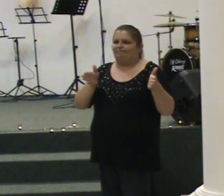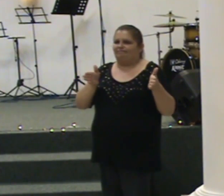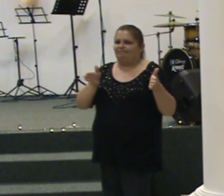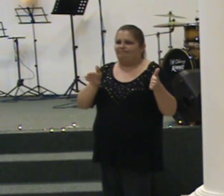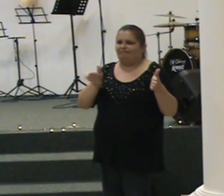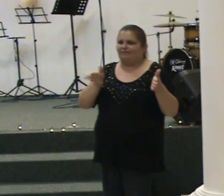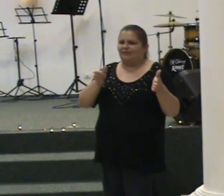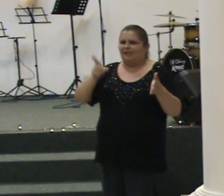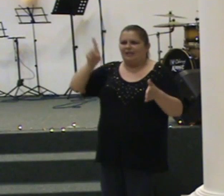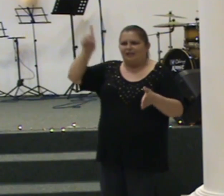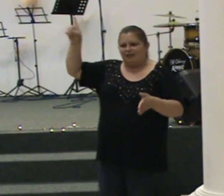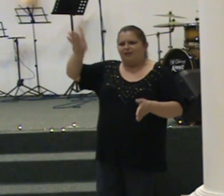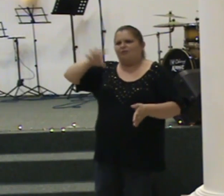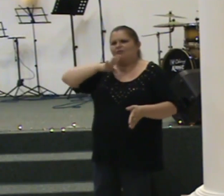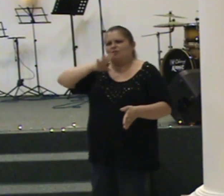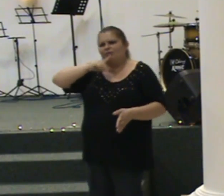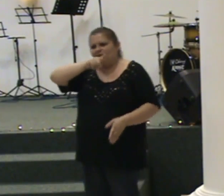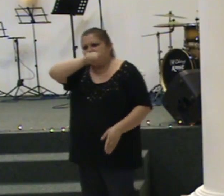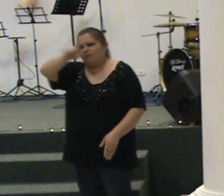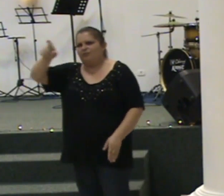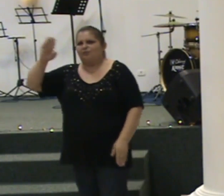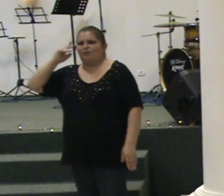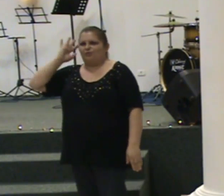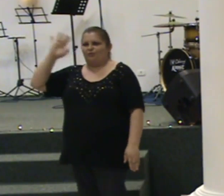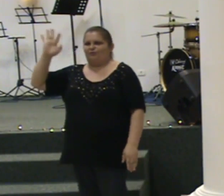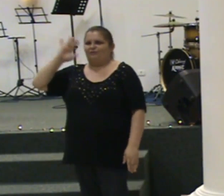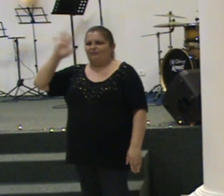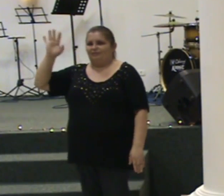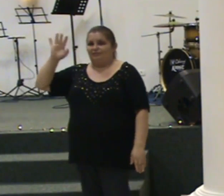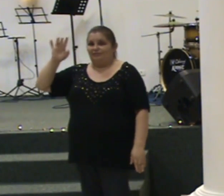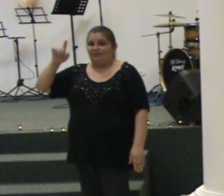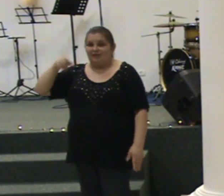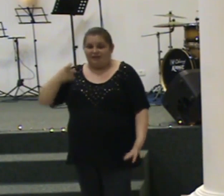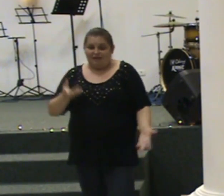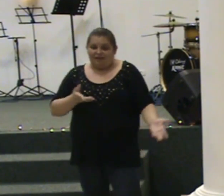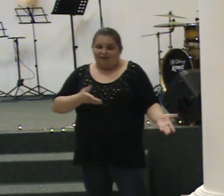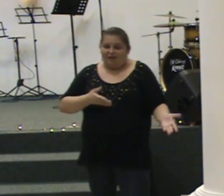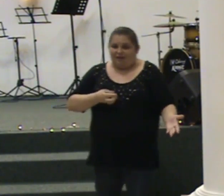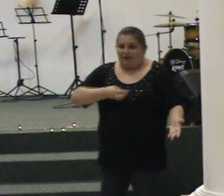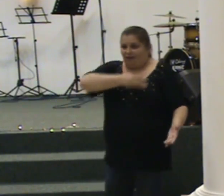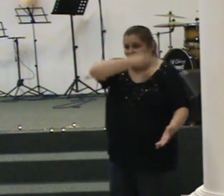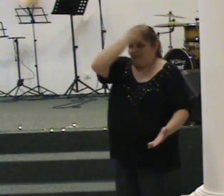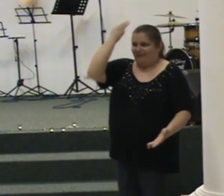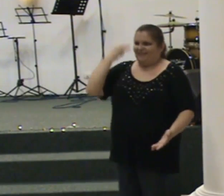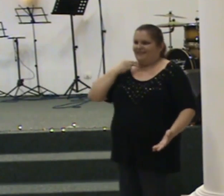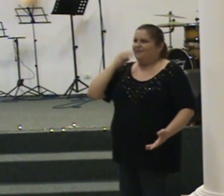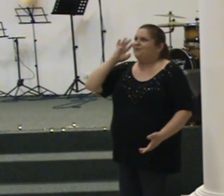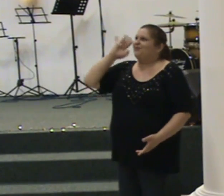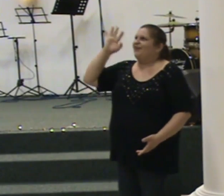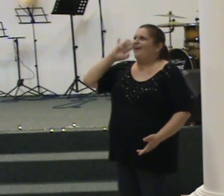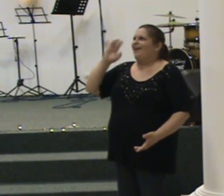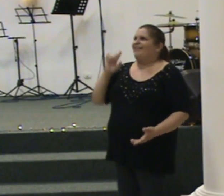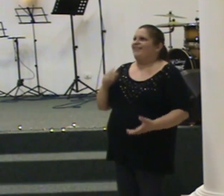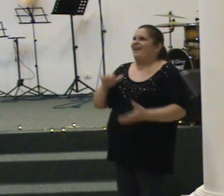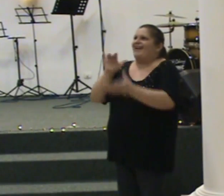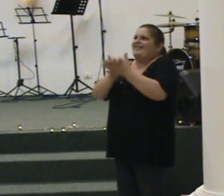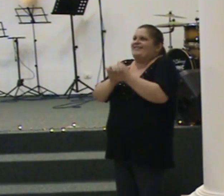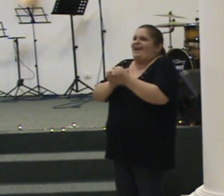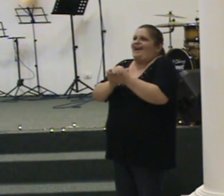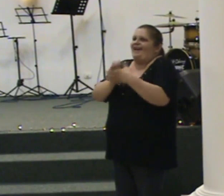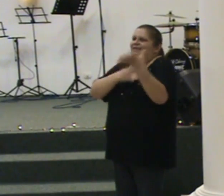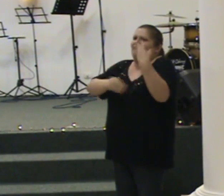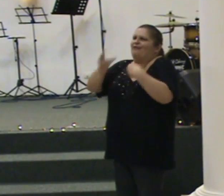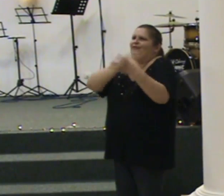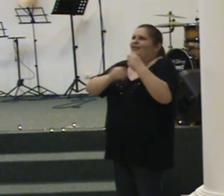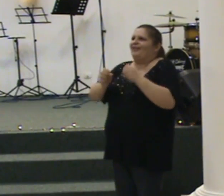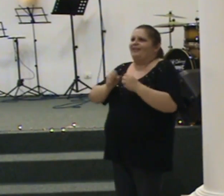sonhos. Maria tinha um sonho tremendo. Casar-se com José, ter filhos com José, ser uma